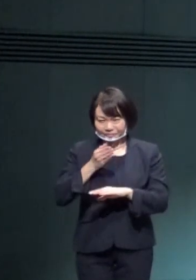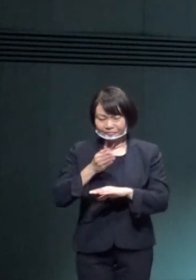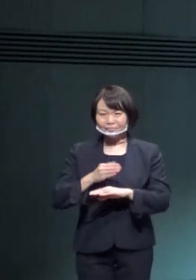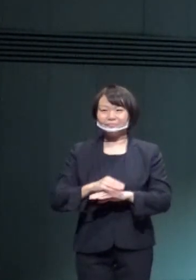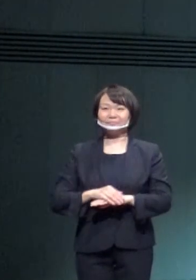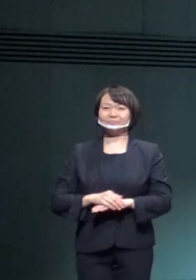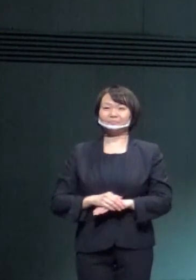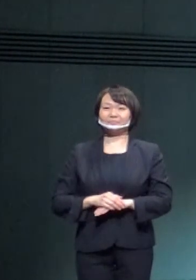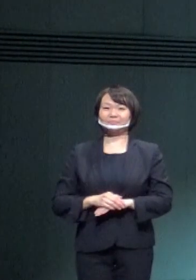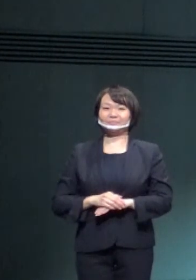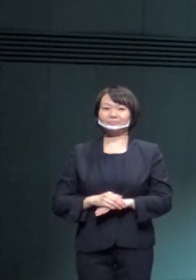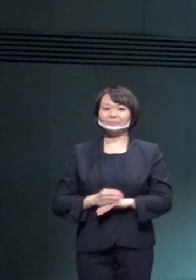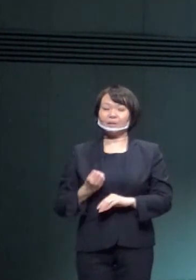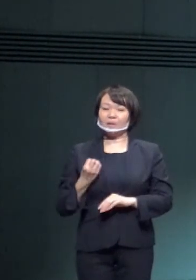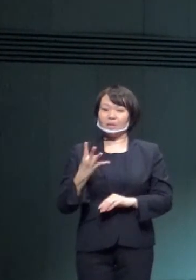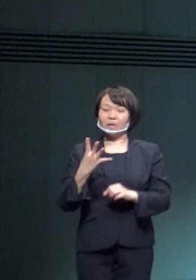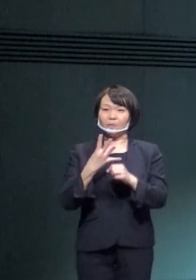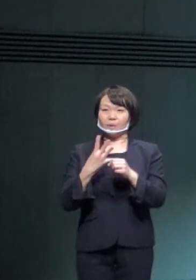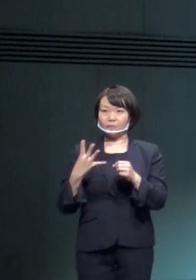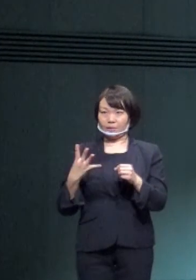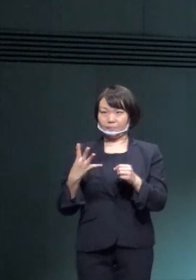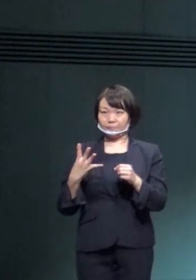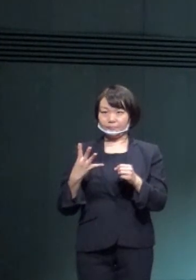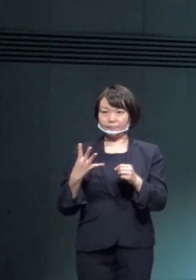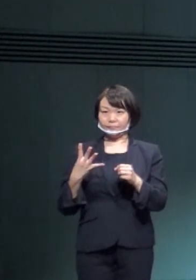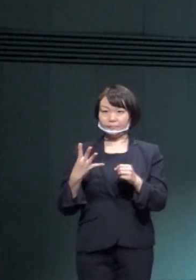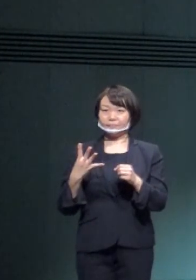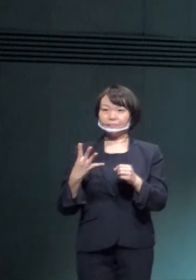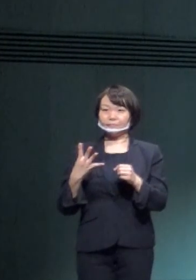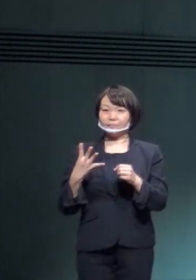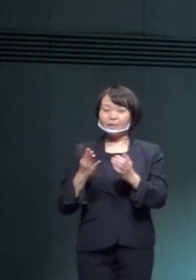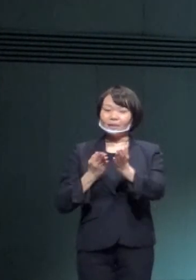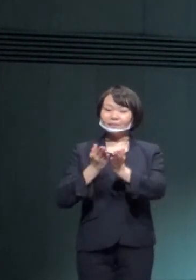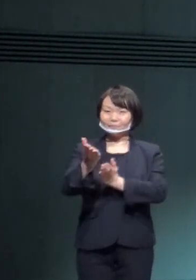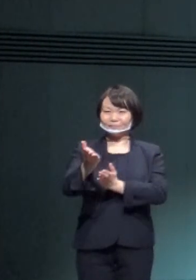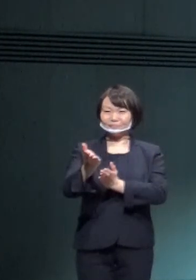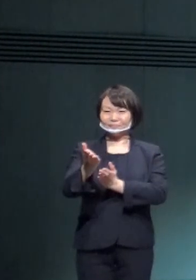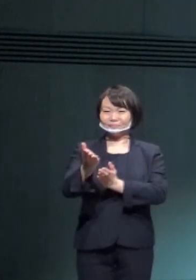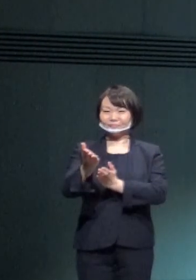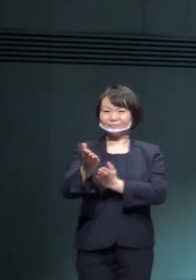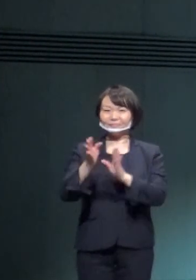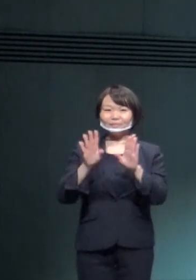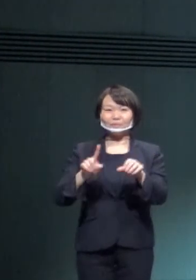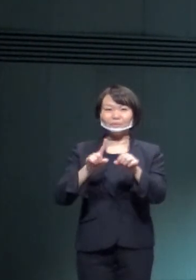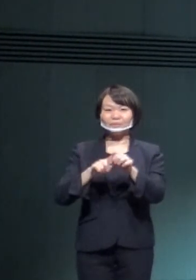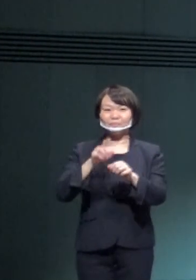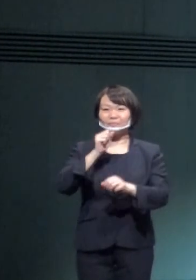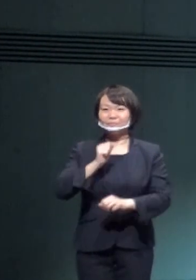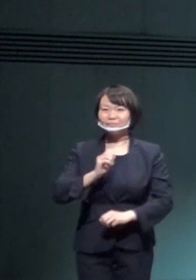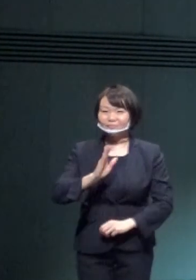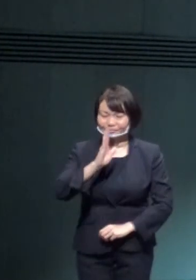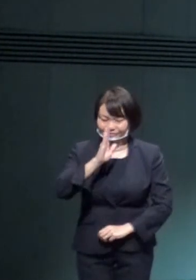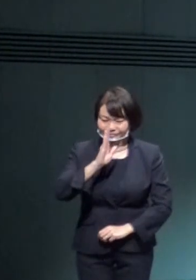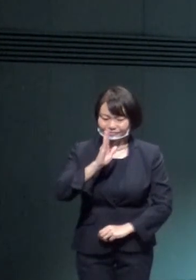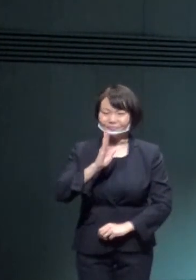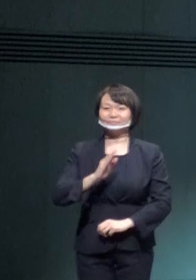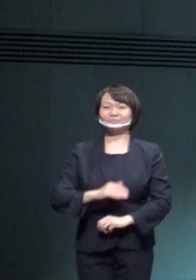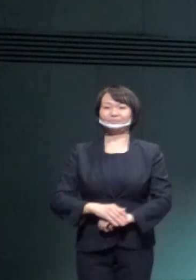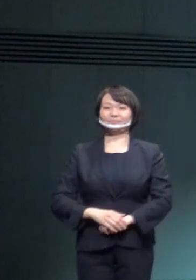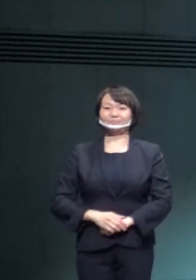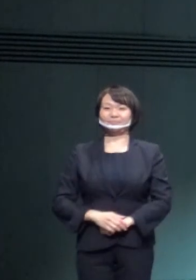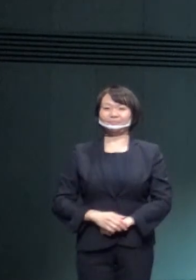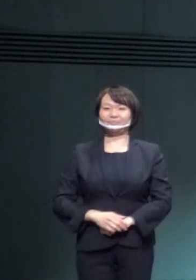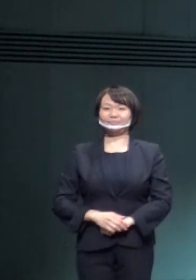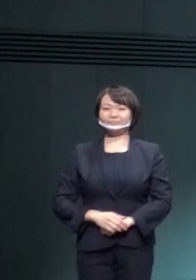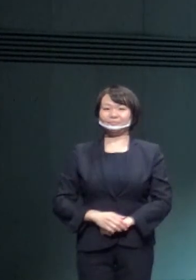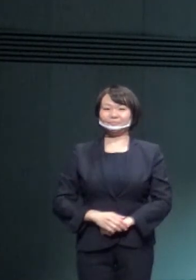。令和4年、スタートいたしました。本年もどうぞよろしくお願い申し上げます